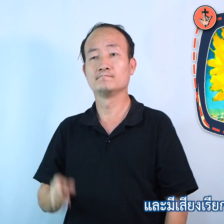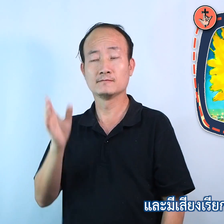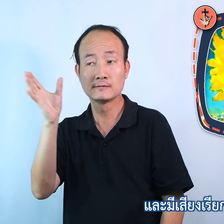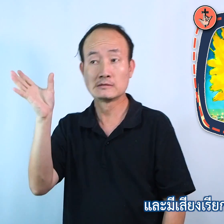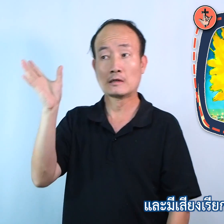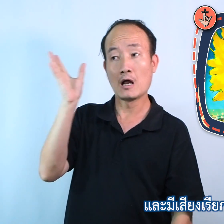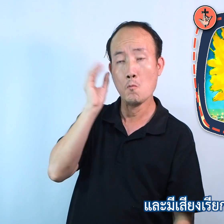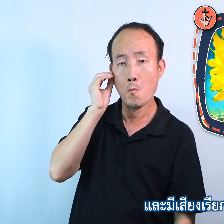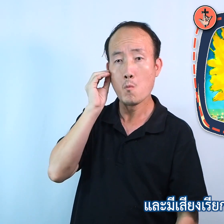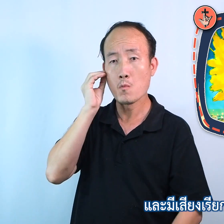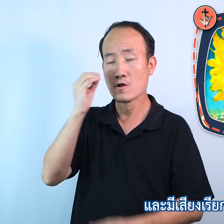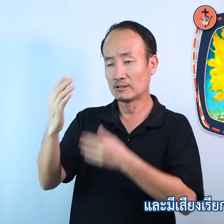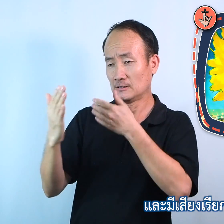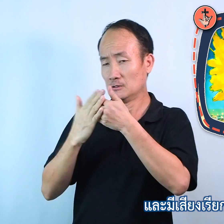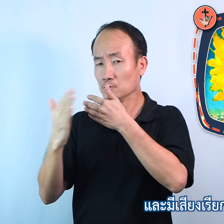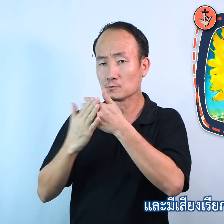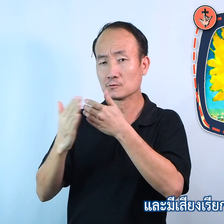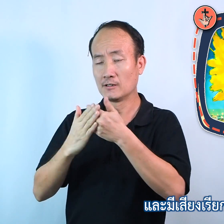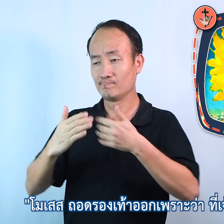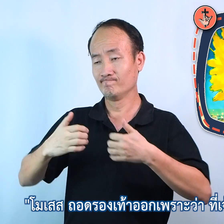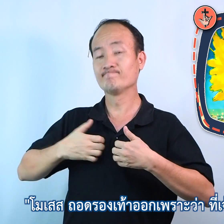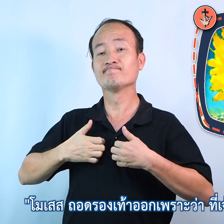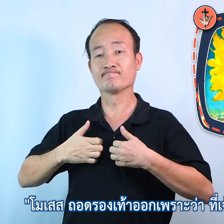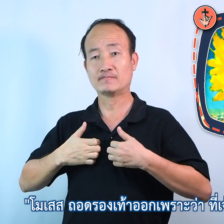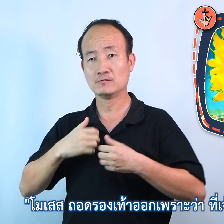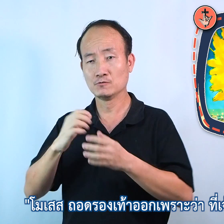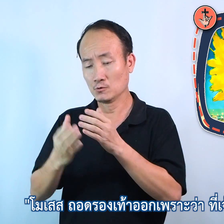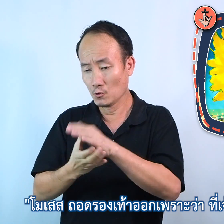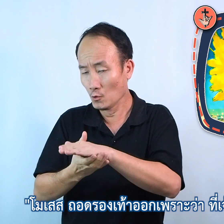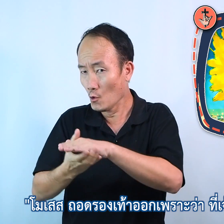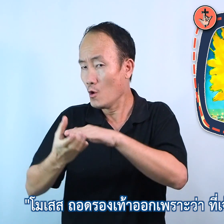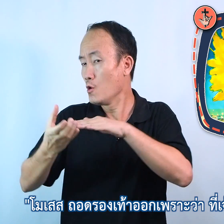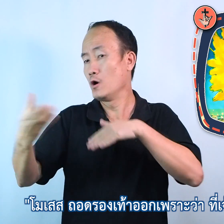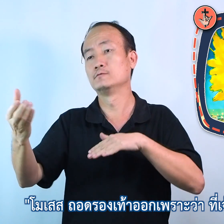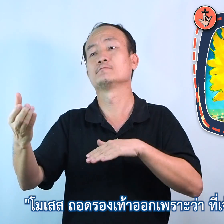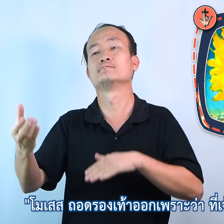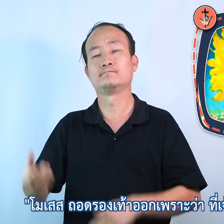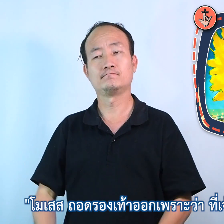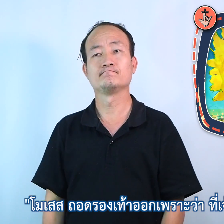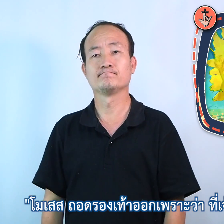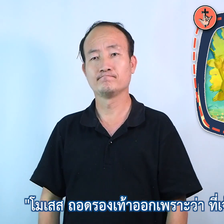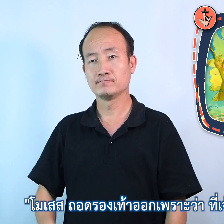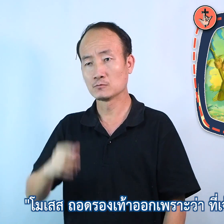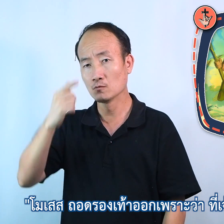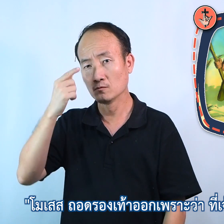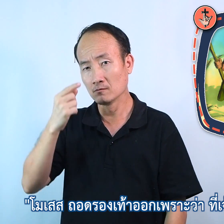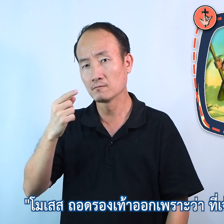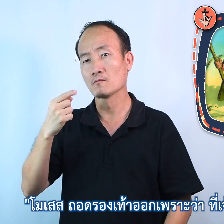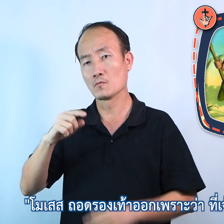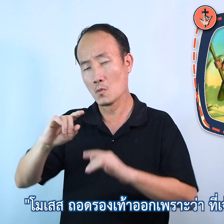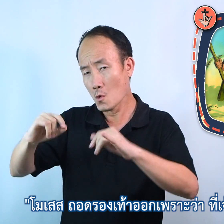และมีเสียงเรียกว่าโมเสสถอดรองเท้าออกเพราะว่าที่เจ้